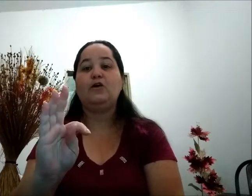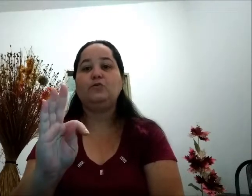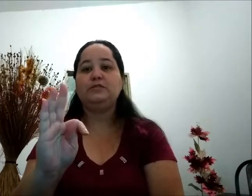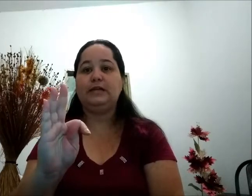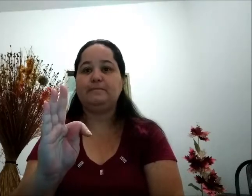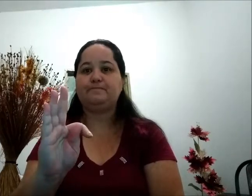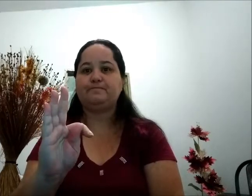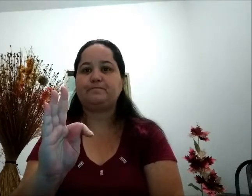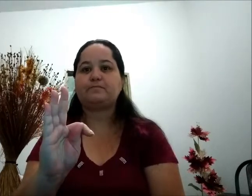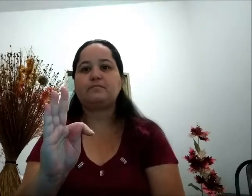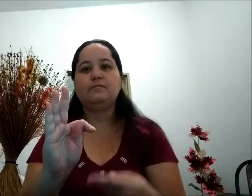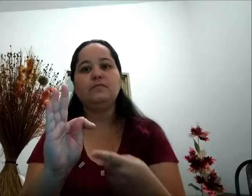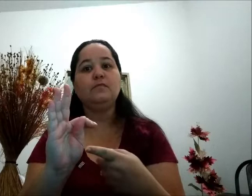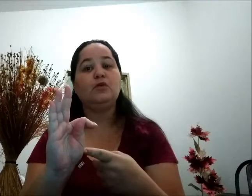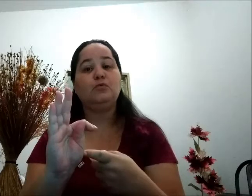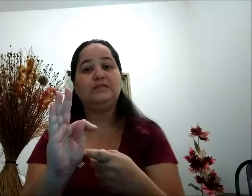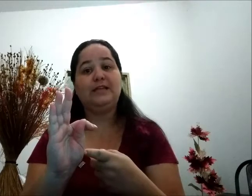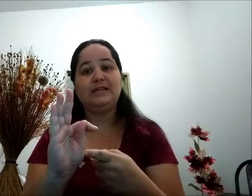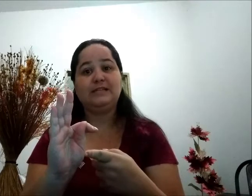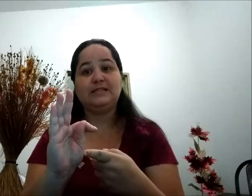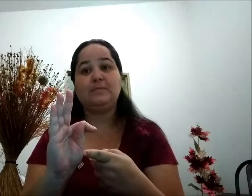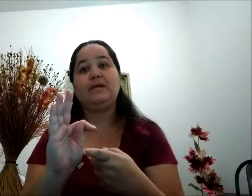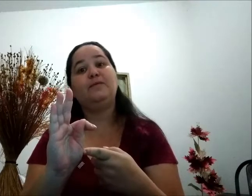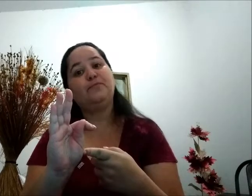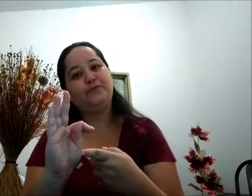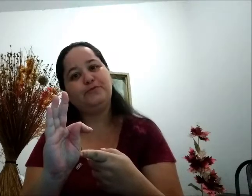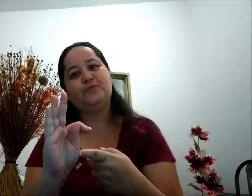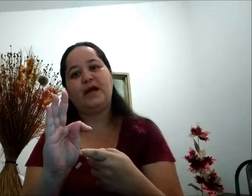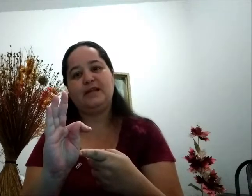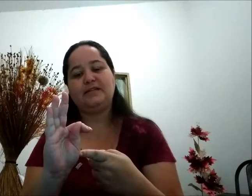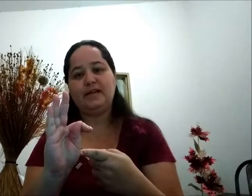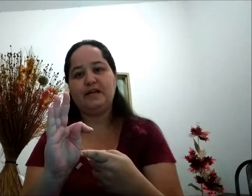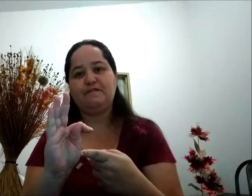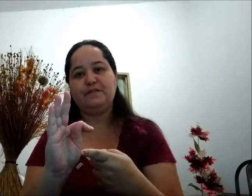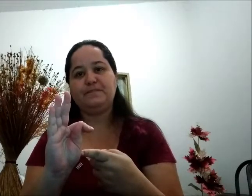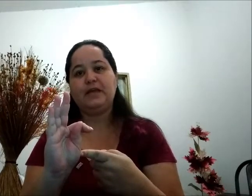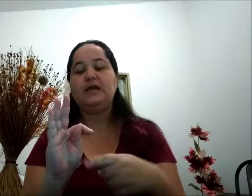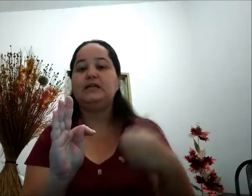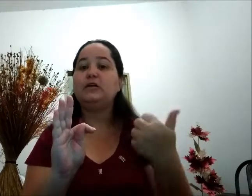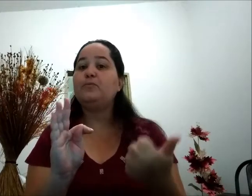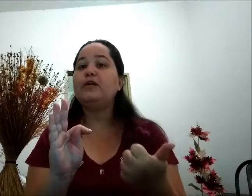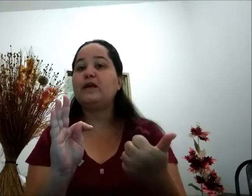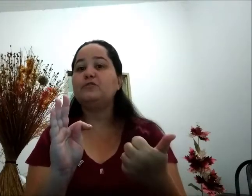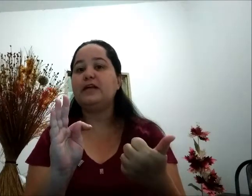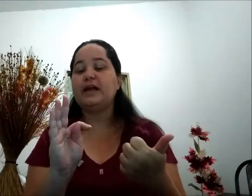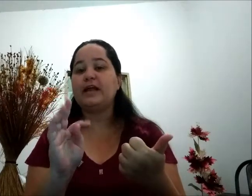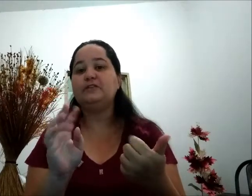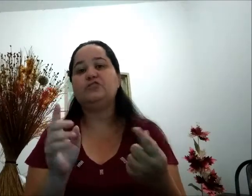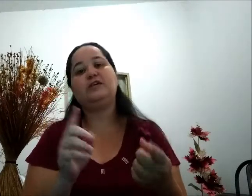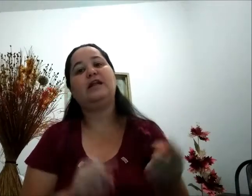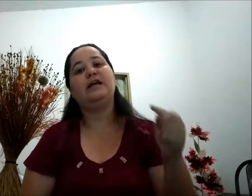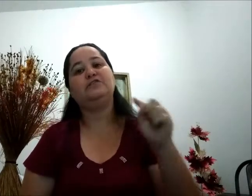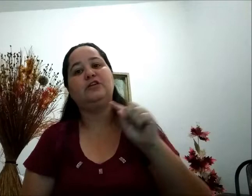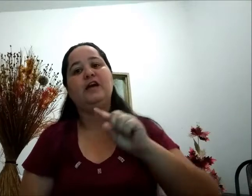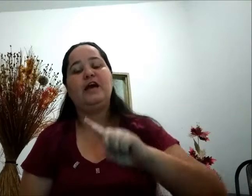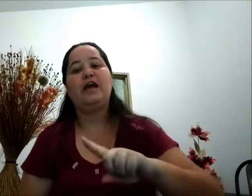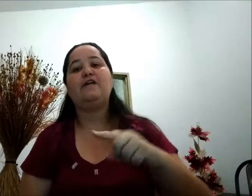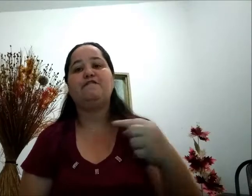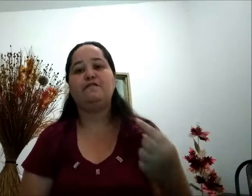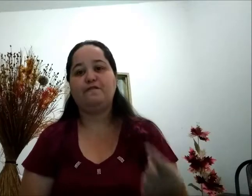T. O T se assemelha muito à letra F. Então, por que que eu dei aquela dica lá de F